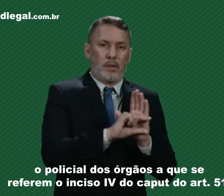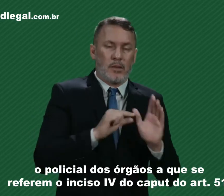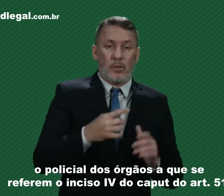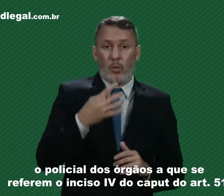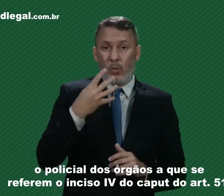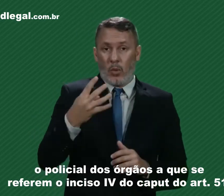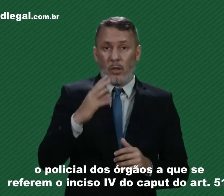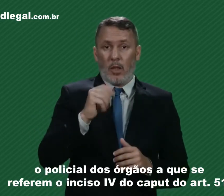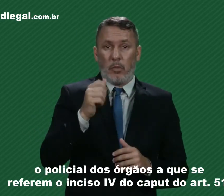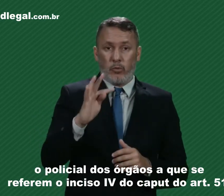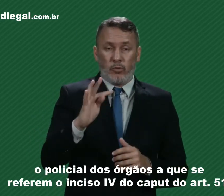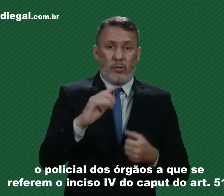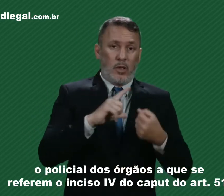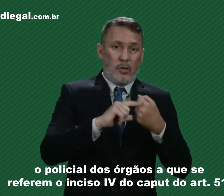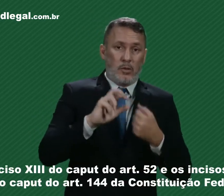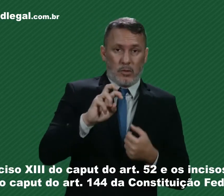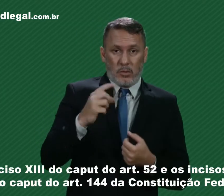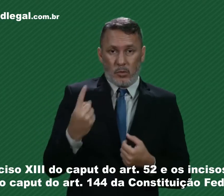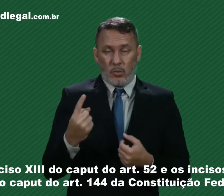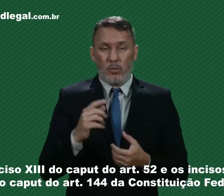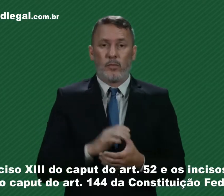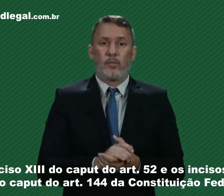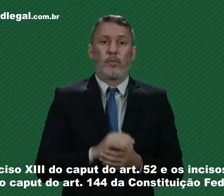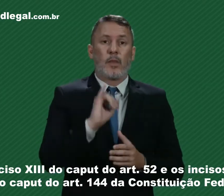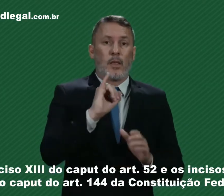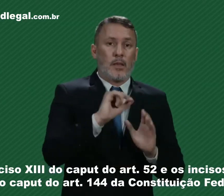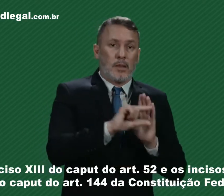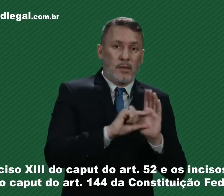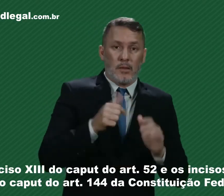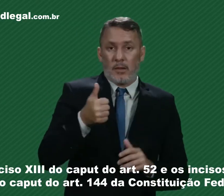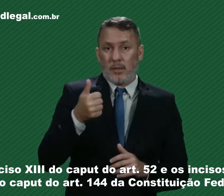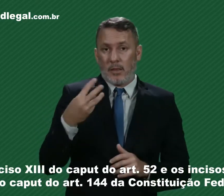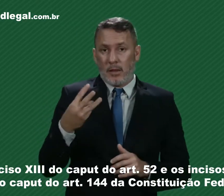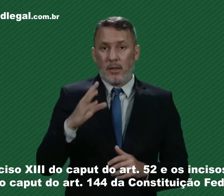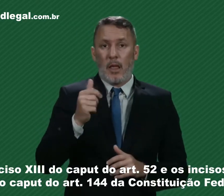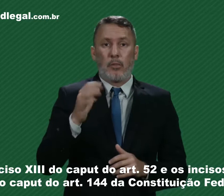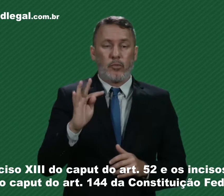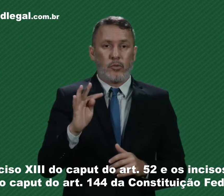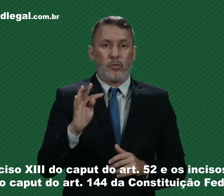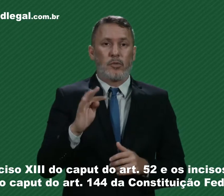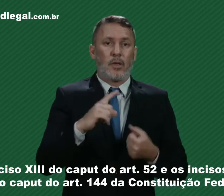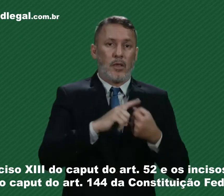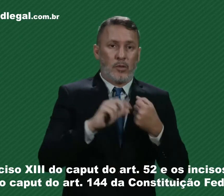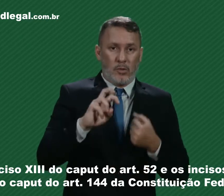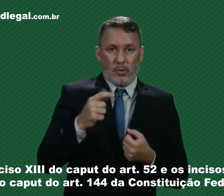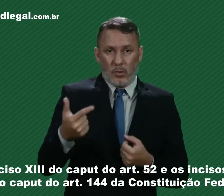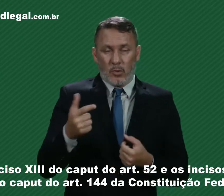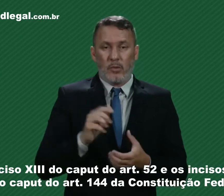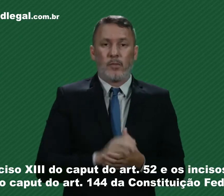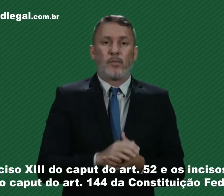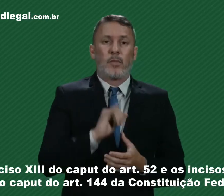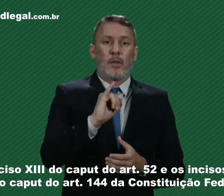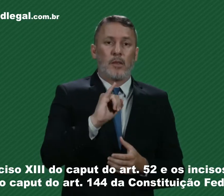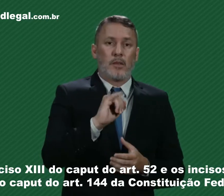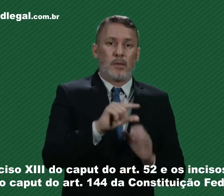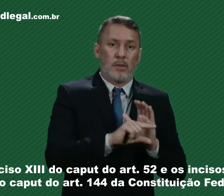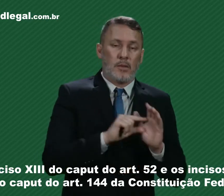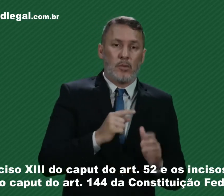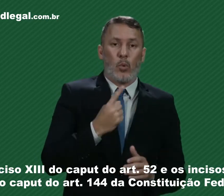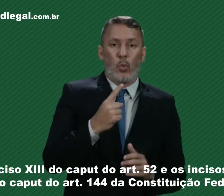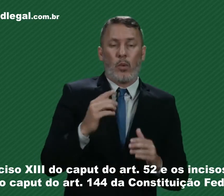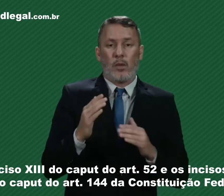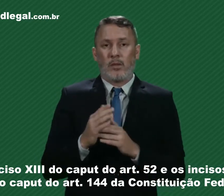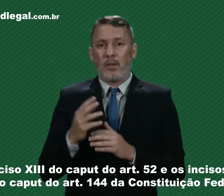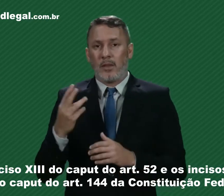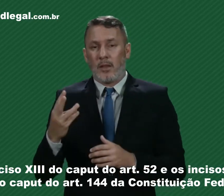do caput do artigo 51, o inciso 13 do caput do artigo 52 e os incisos 1 a 3